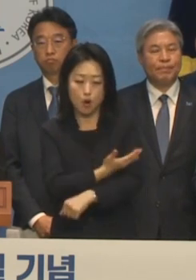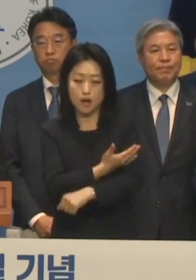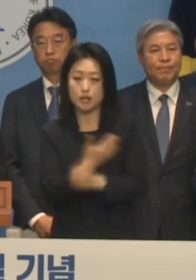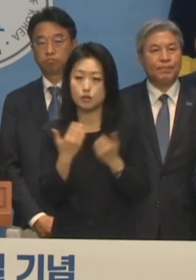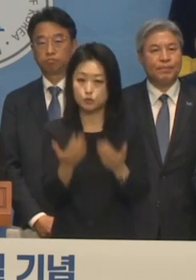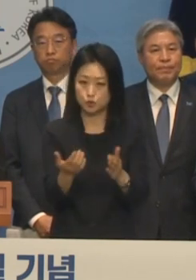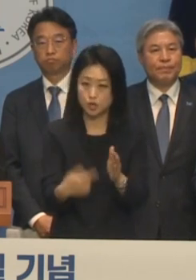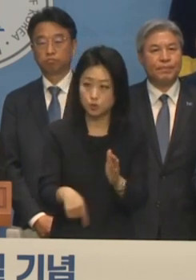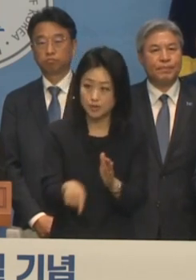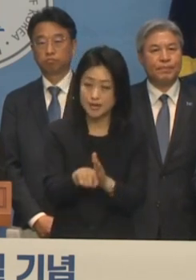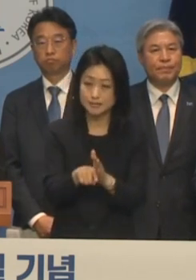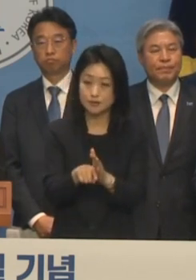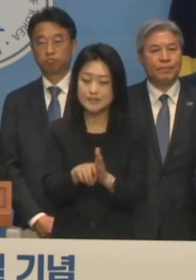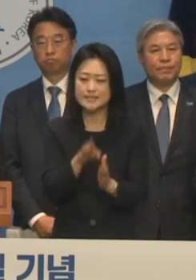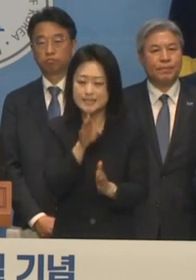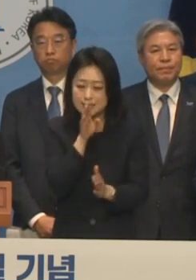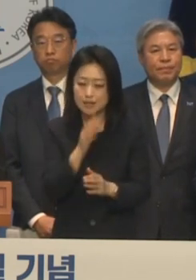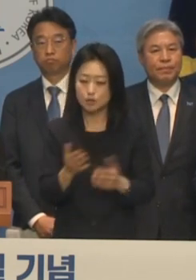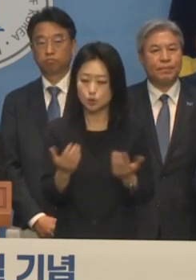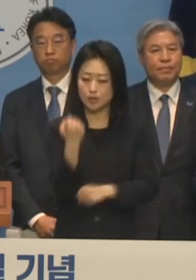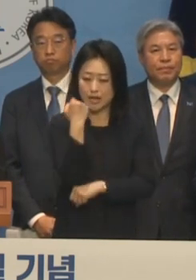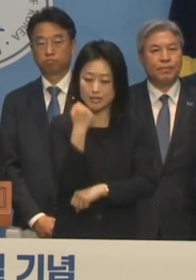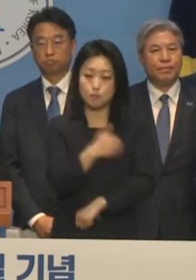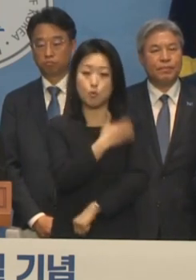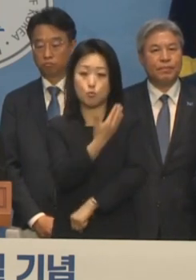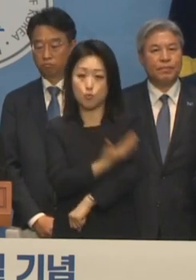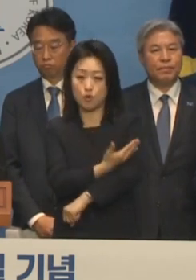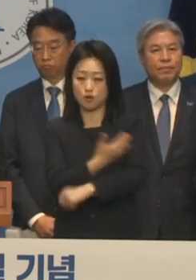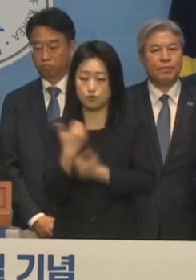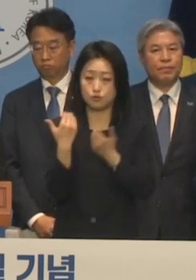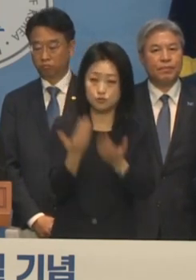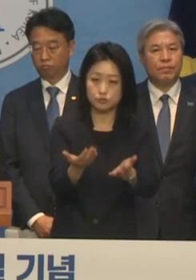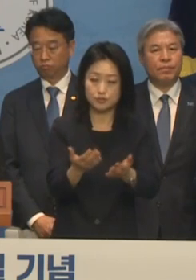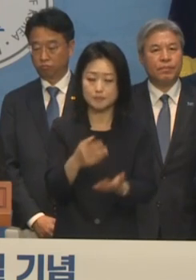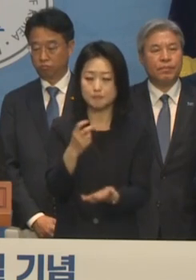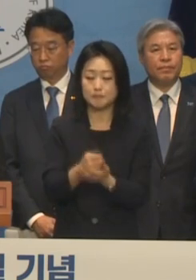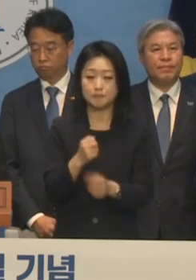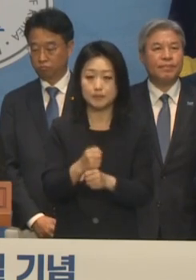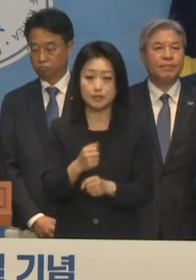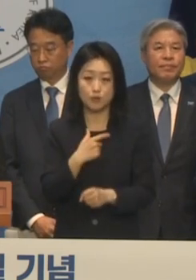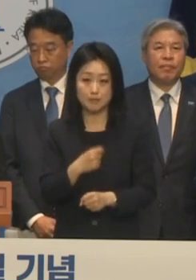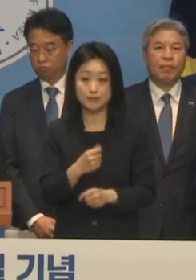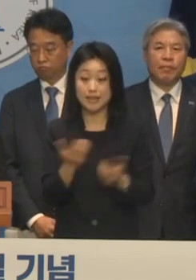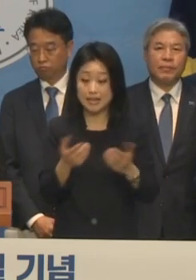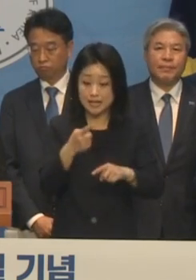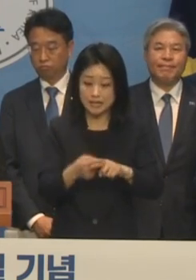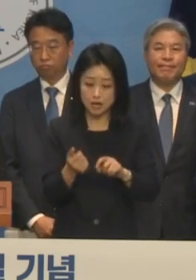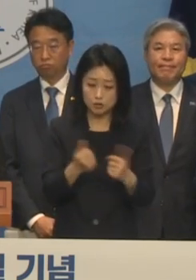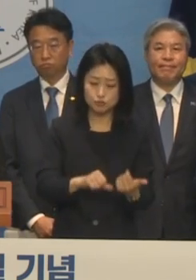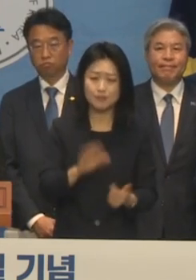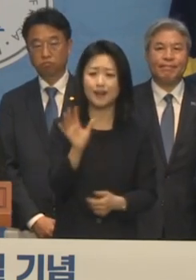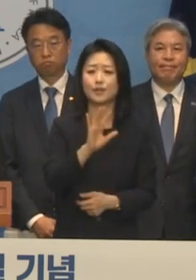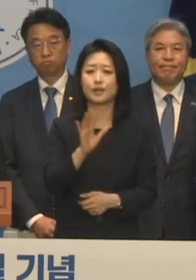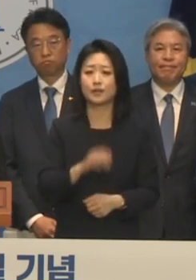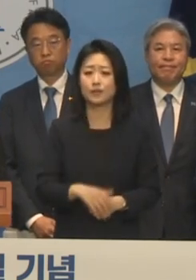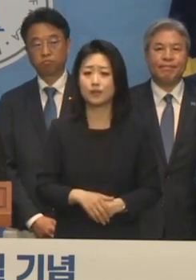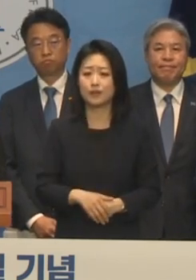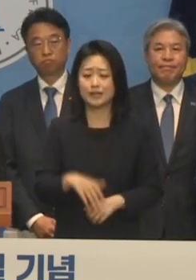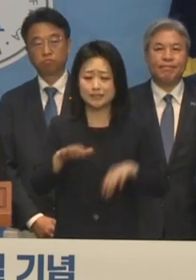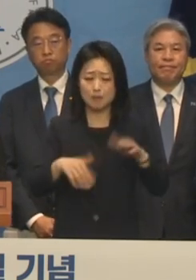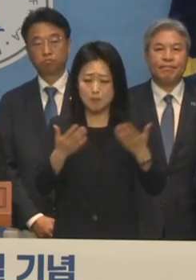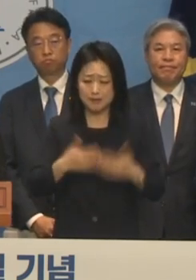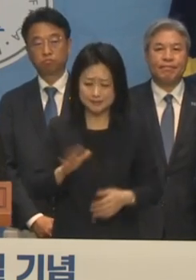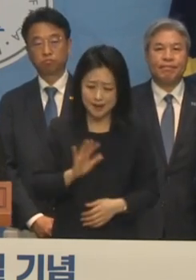보장으로 실질적인 노동 기본권을 보장하겠습니다. 일하다 죽지 않고